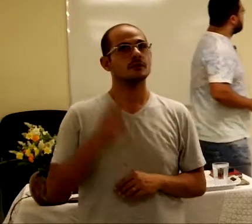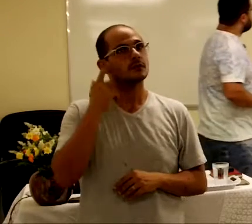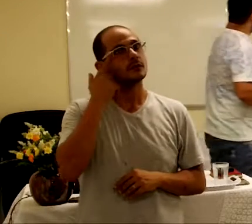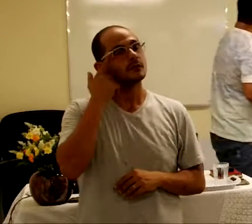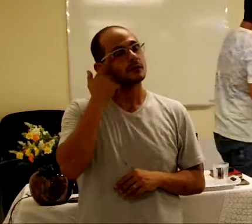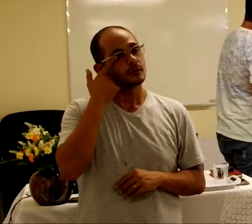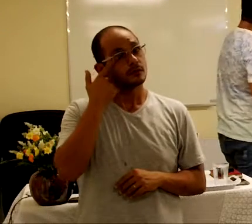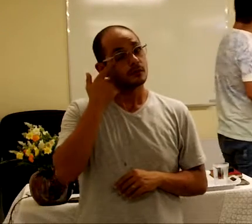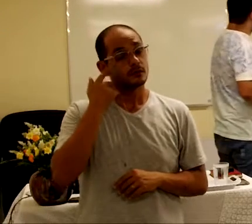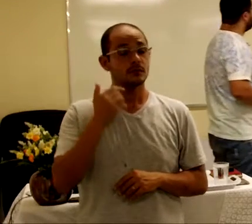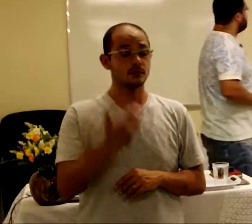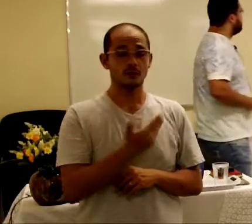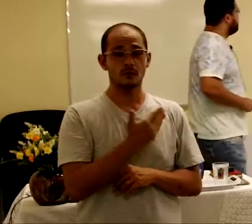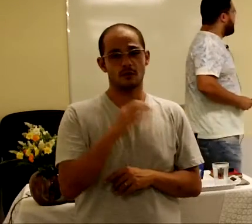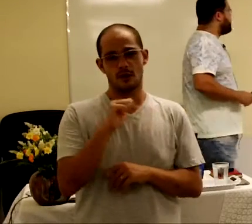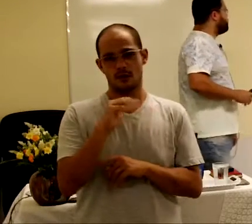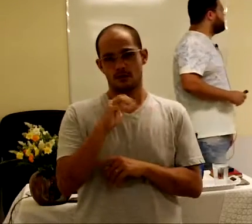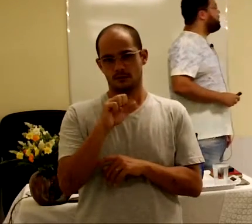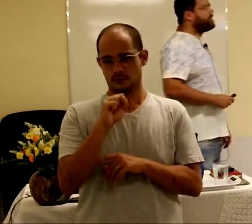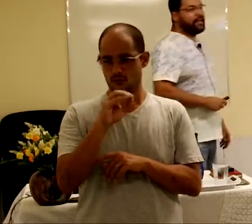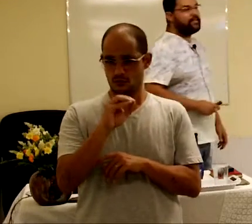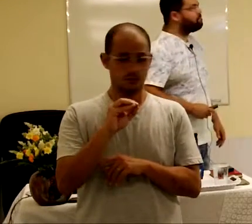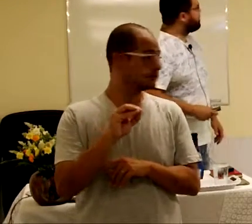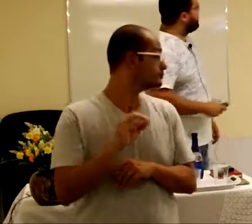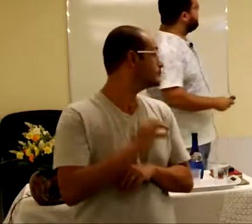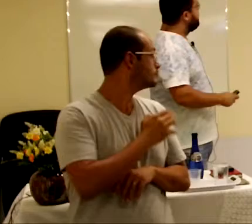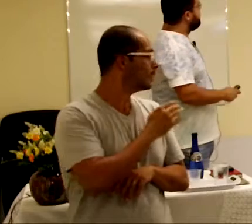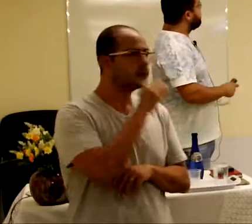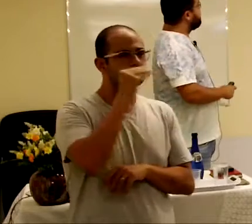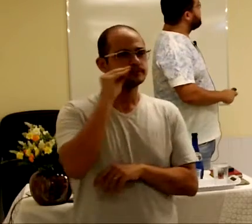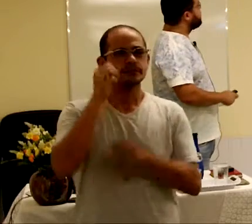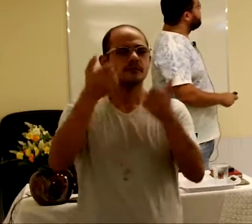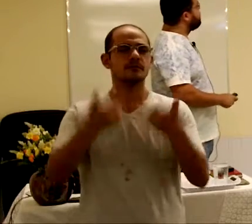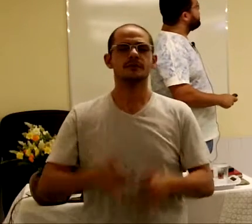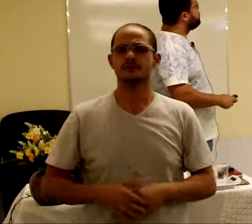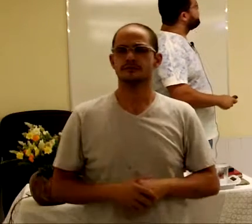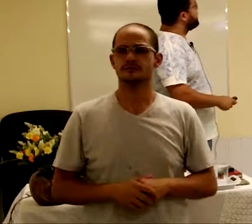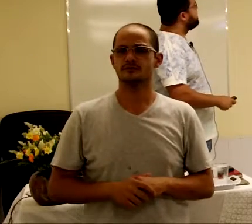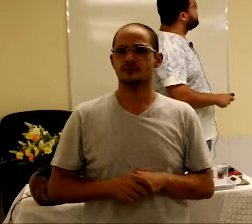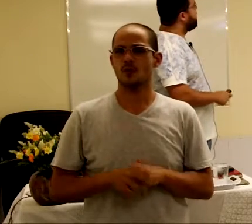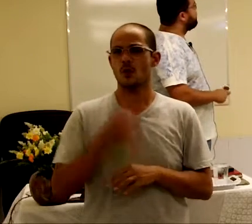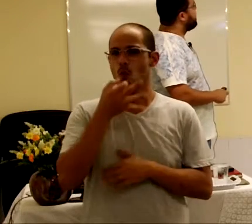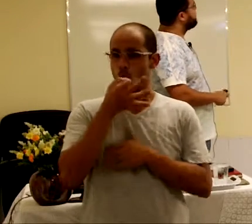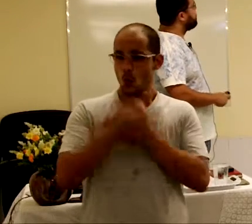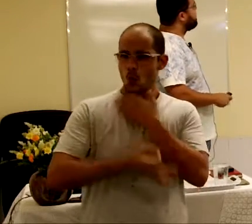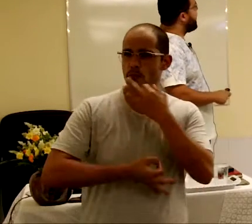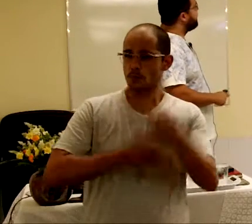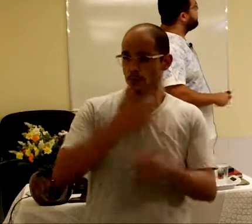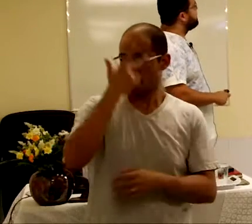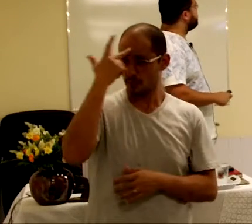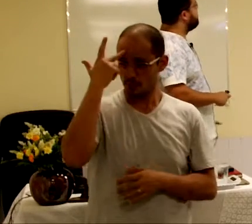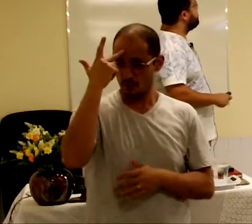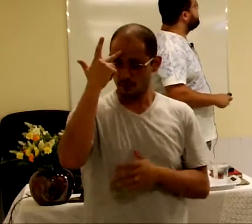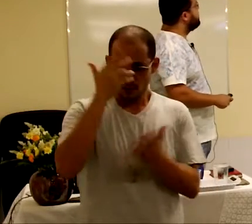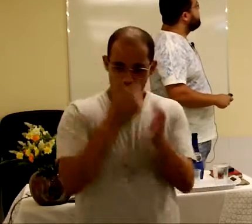Aí a questão do acaso. Kardec não deixa passar, né? O que se deve pensar da opinião dos que atribuem à formação primária,